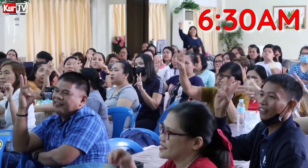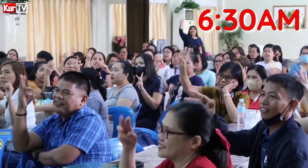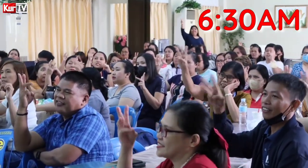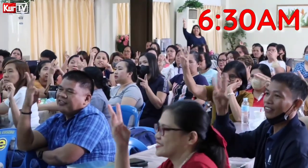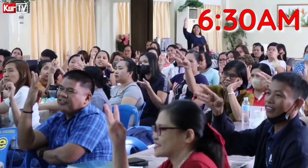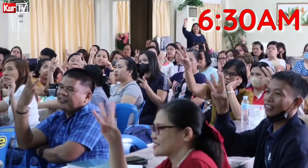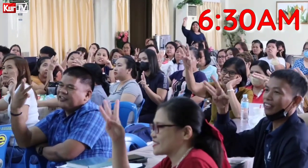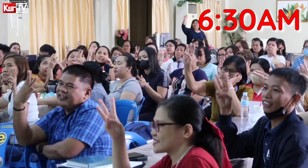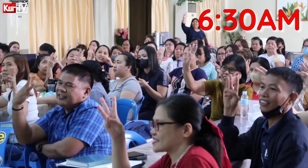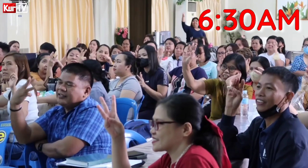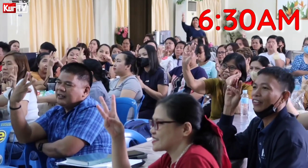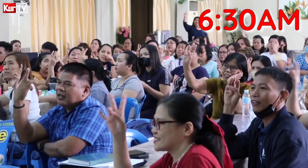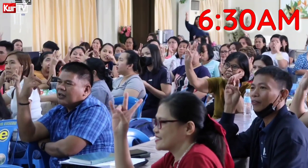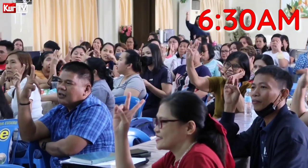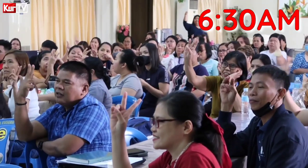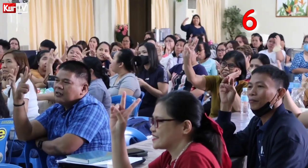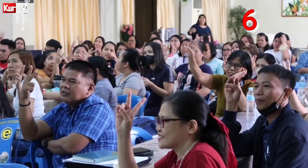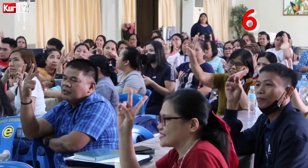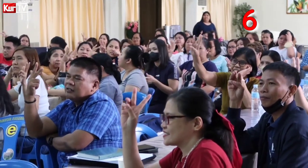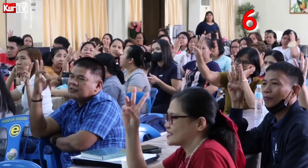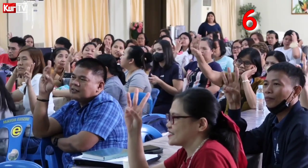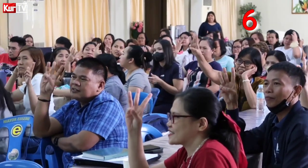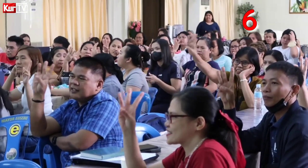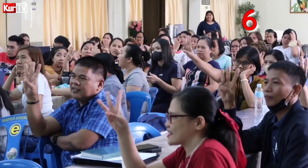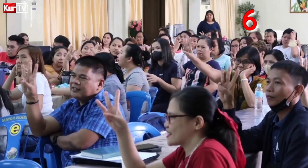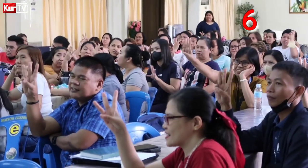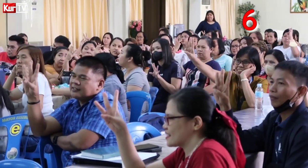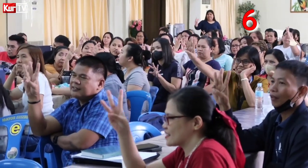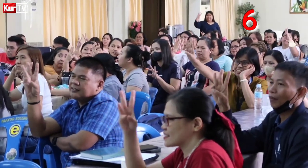6:30. Oh, kaya ay 6 lang. Okay. 6.